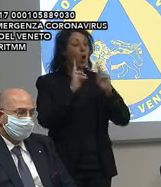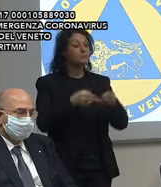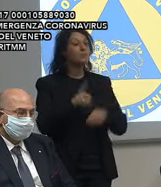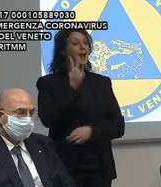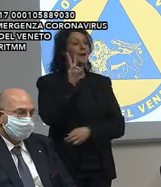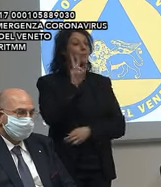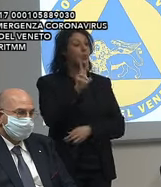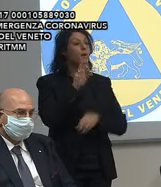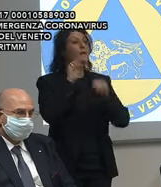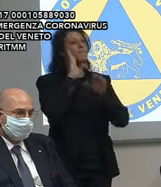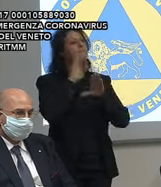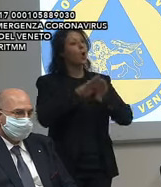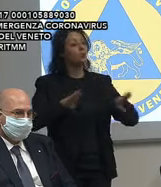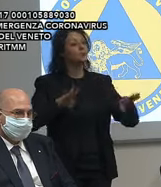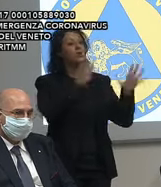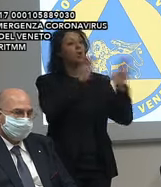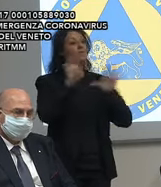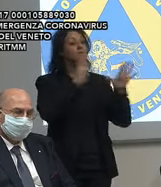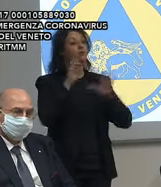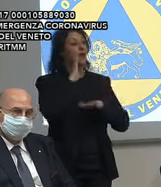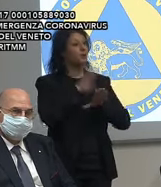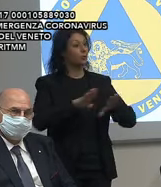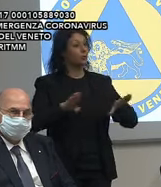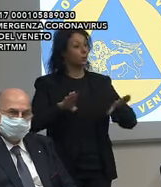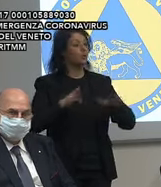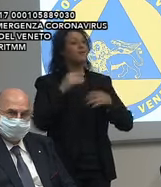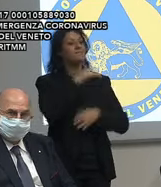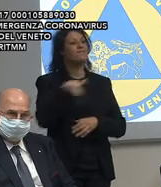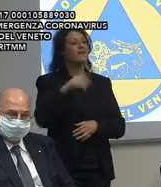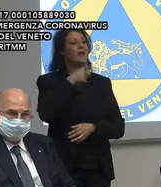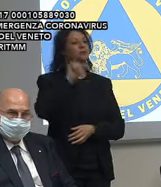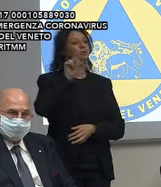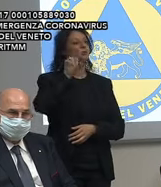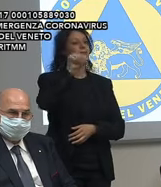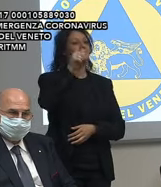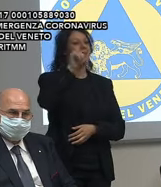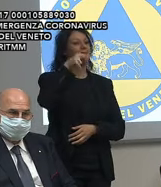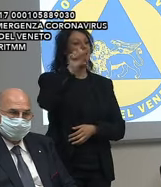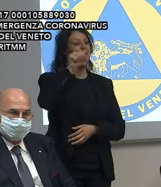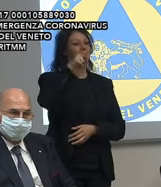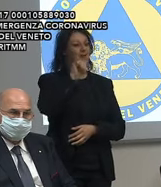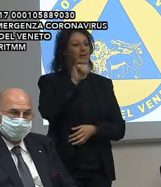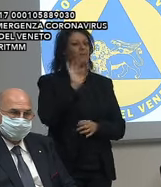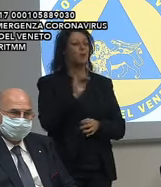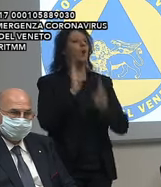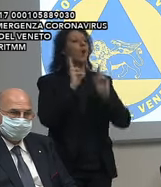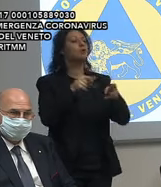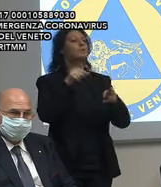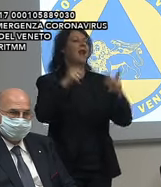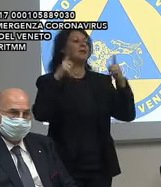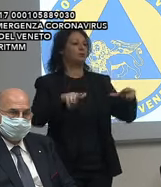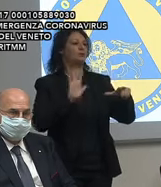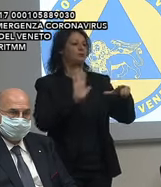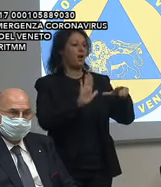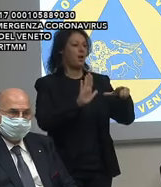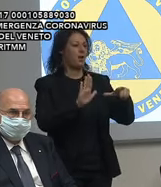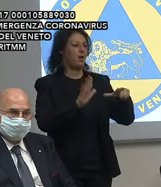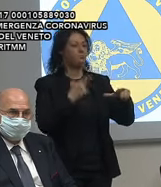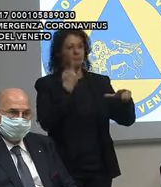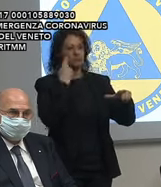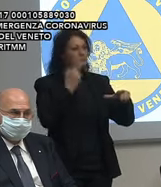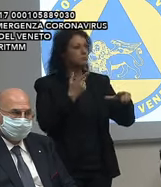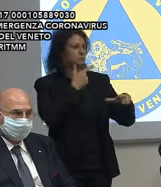letto, via Giustiniani, che sarà l'ospedale della città, molto smart, molto figo, perché cioè,